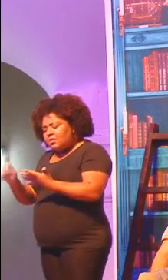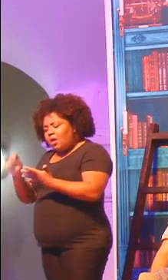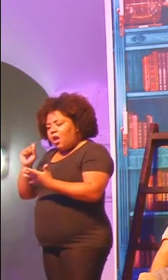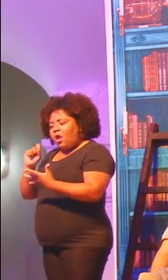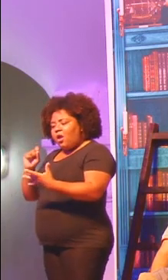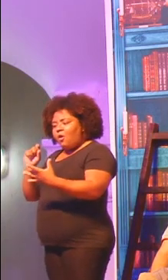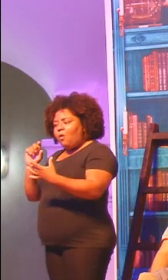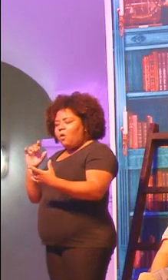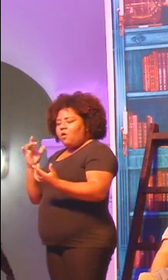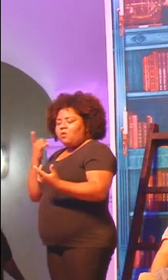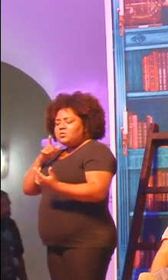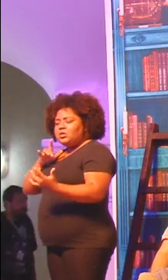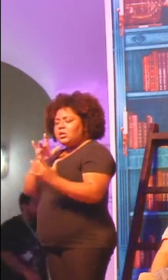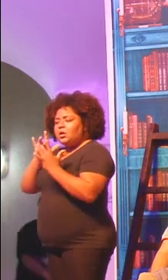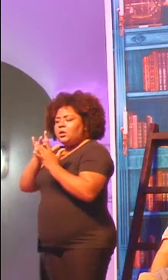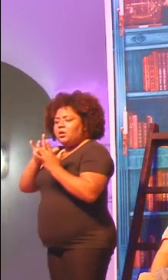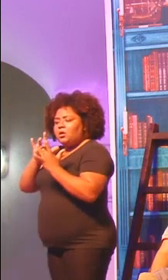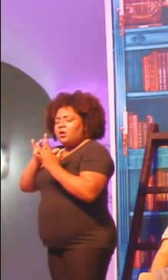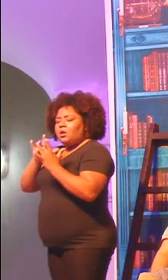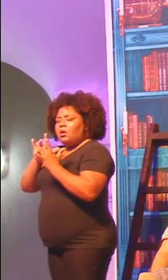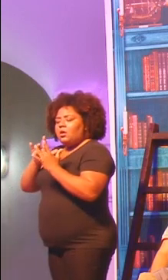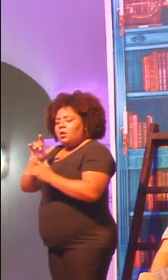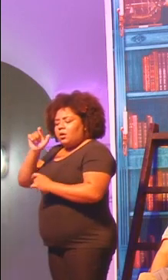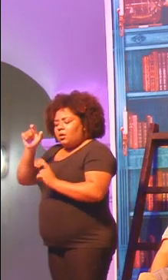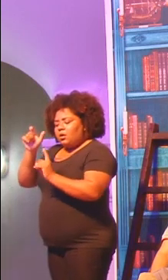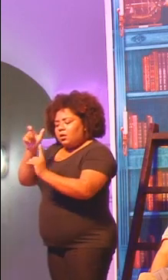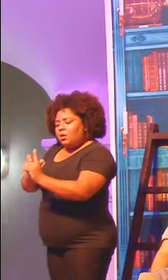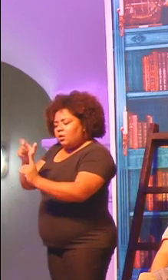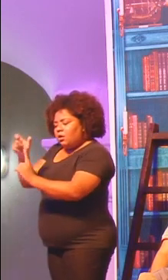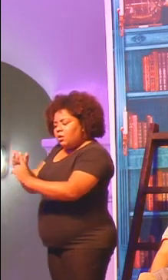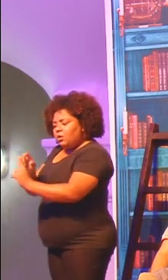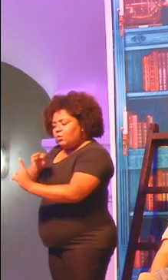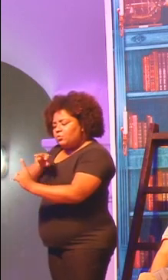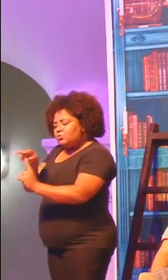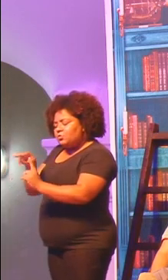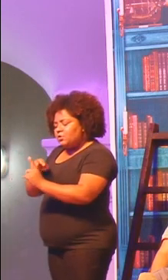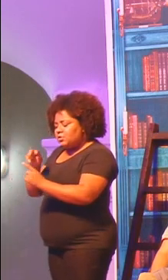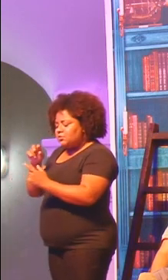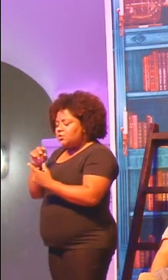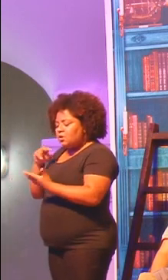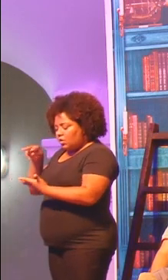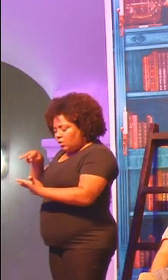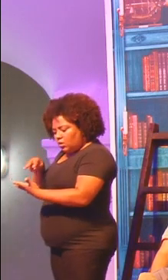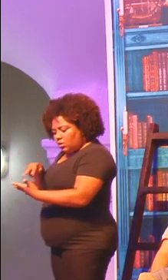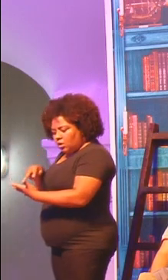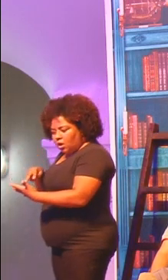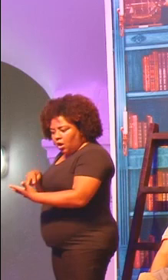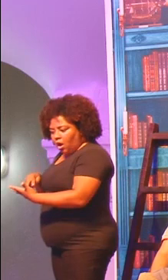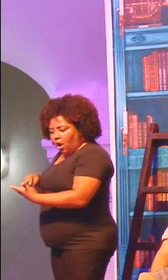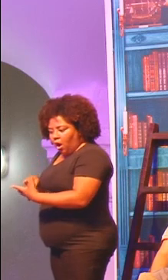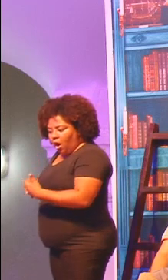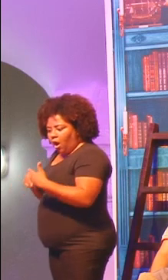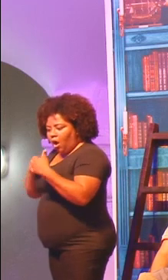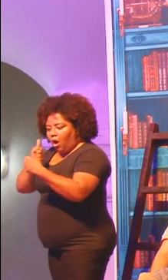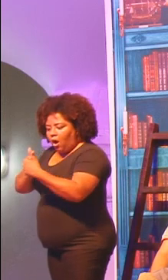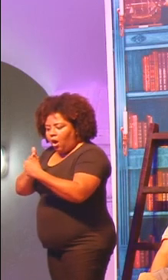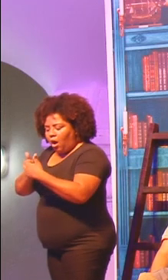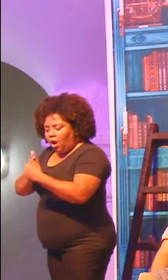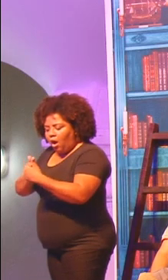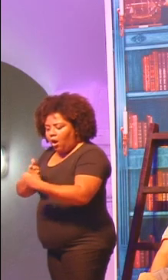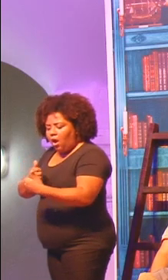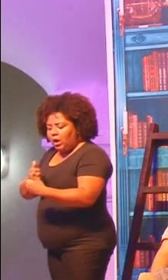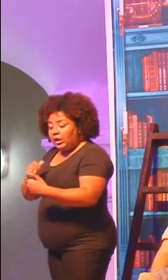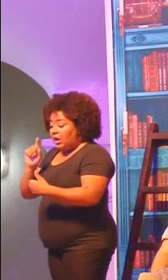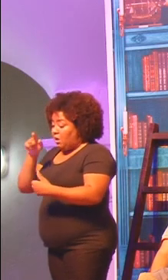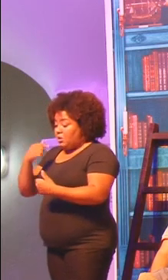aquelas personagens, ao ler. Né? Ao ser leitor do livro do Itamar, me tornou muito mais próximo de uma realidade que não